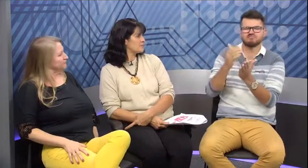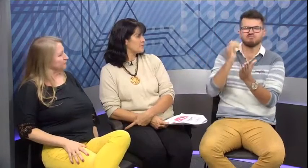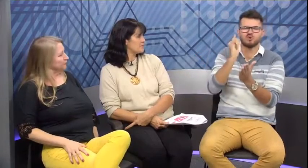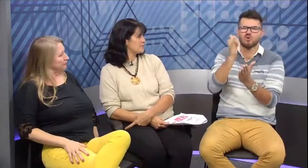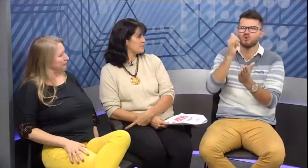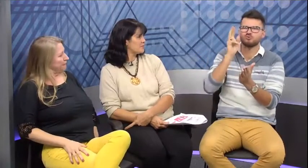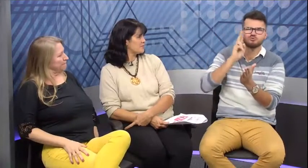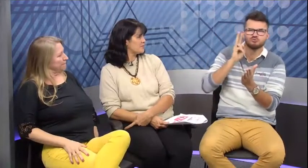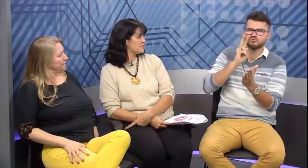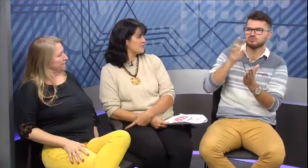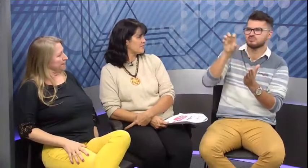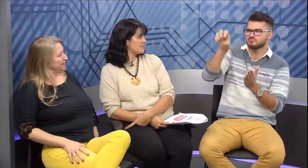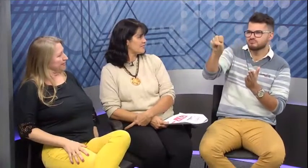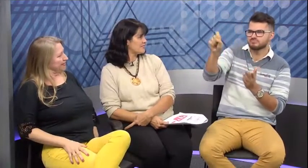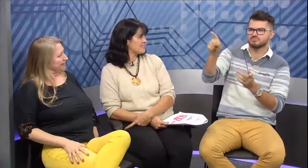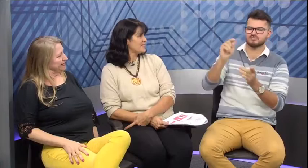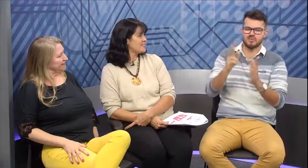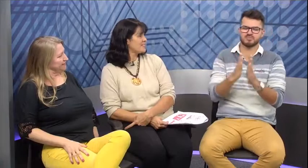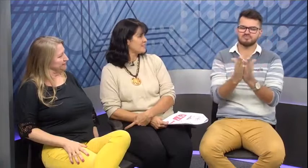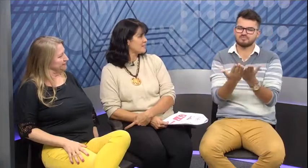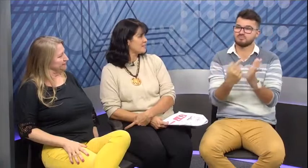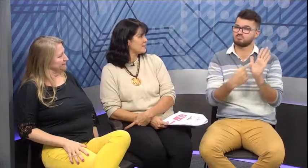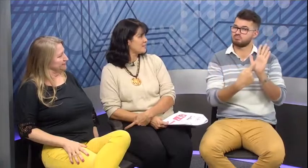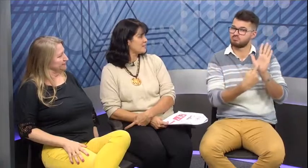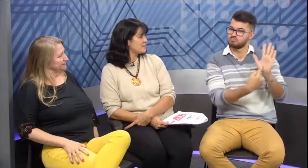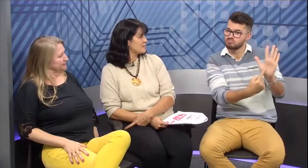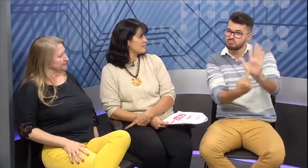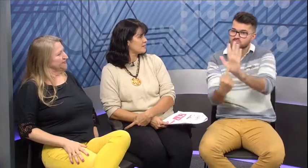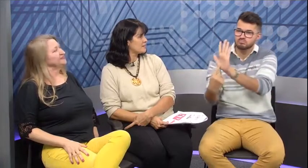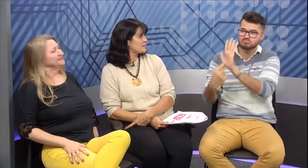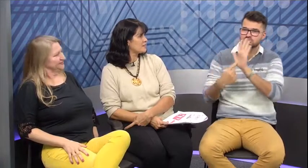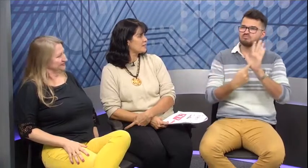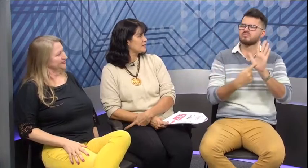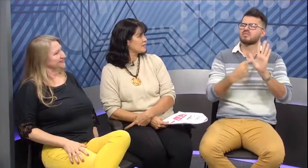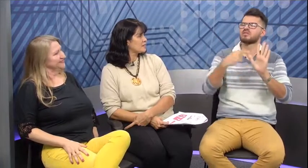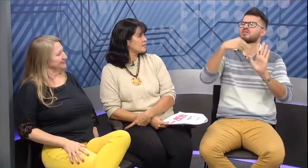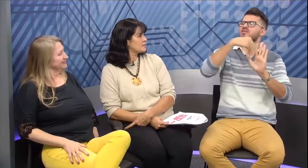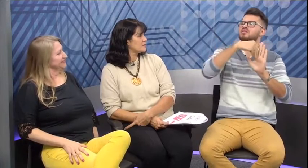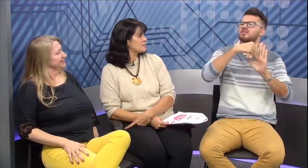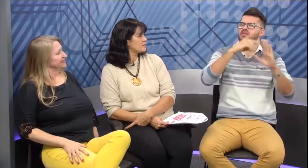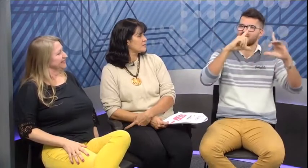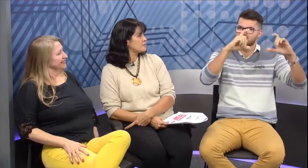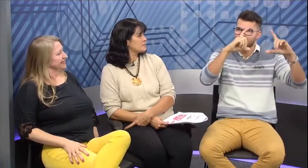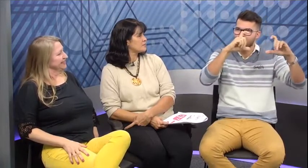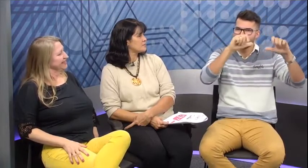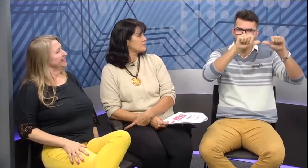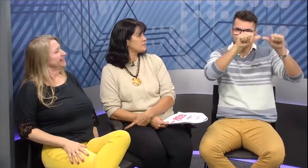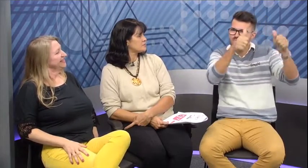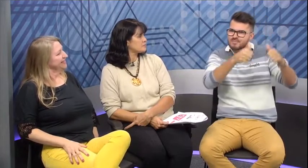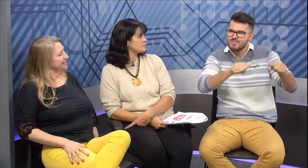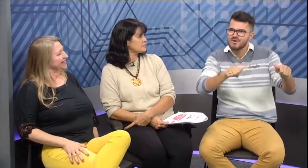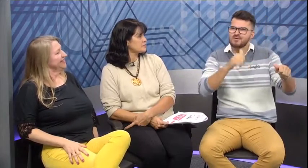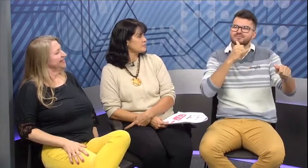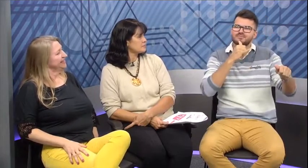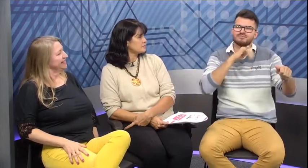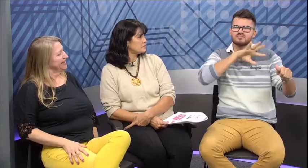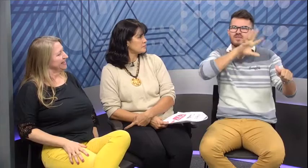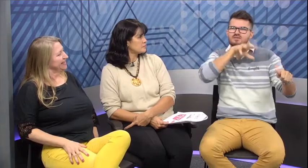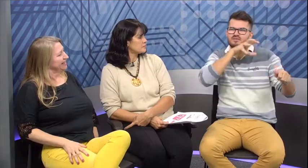pegavam livros, né, com histórias e mostravam o primeiro livro. Então, mostravam as